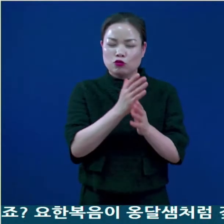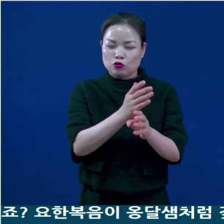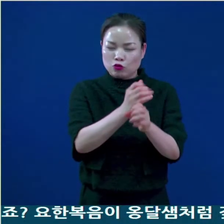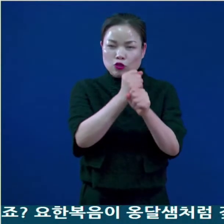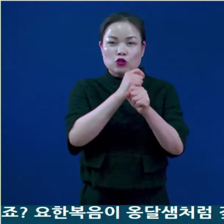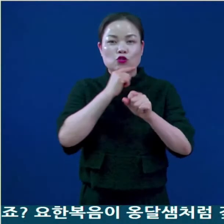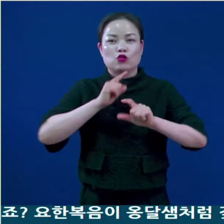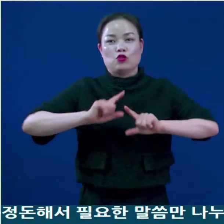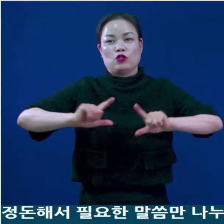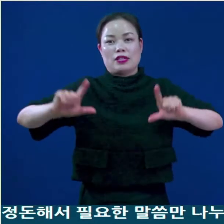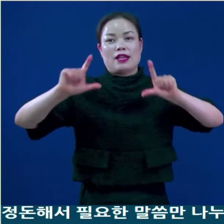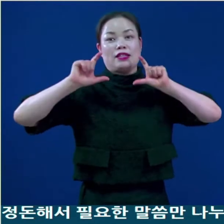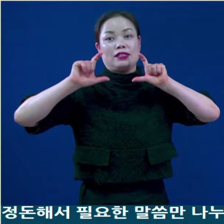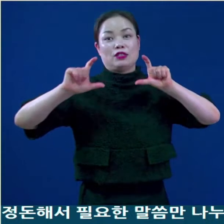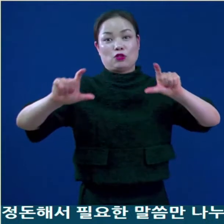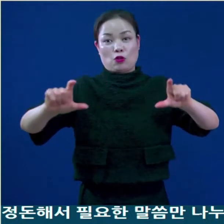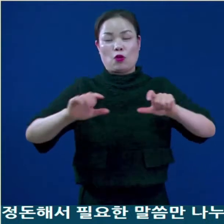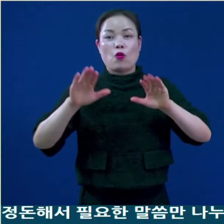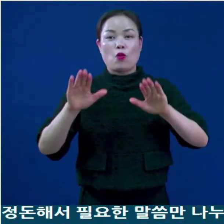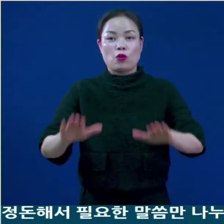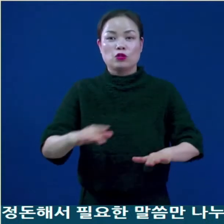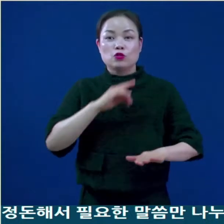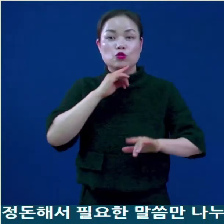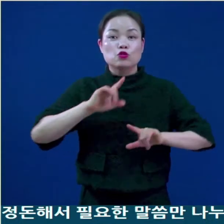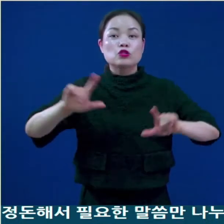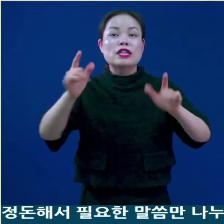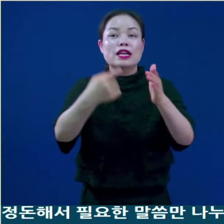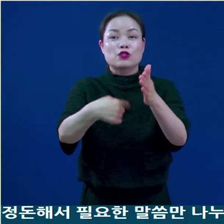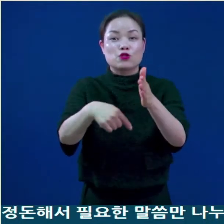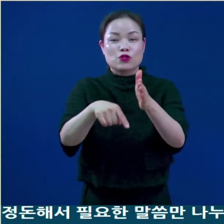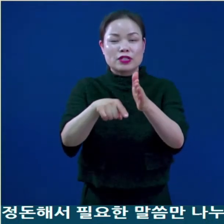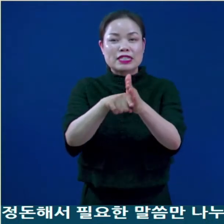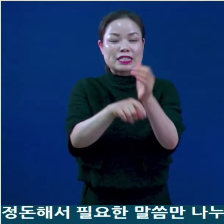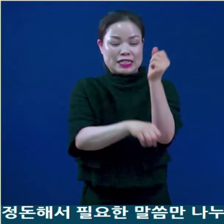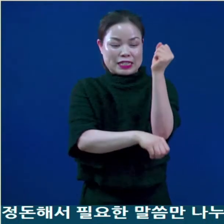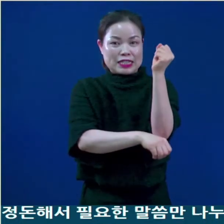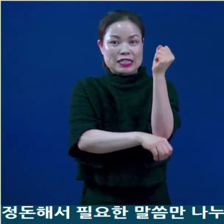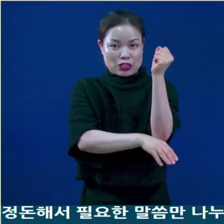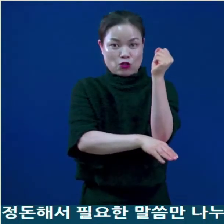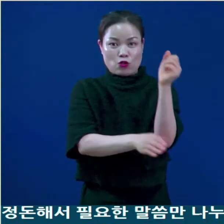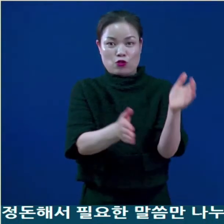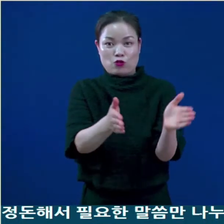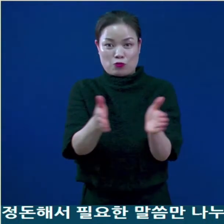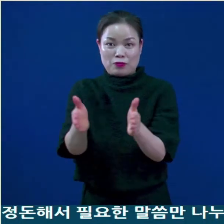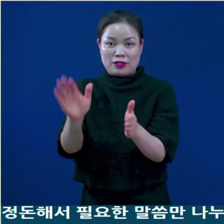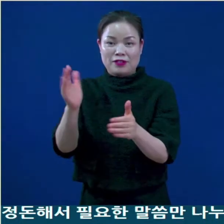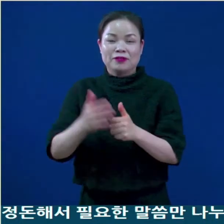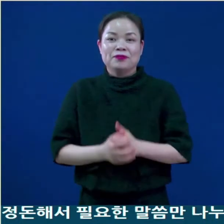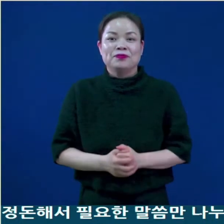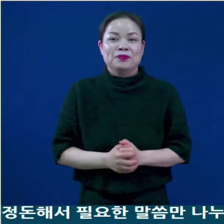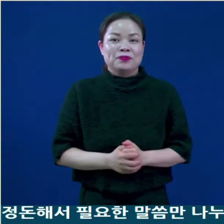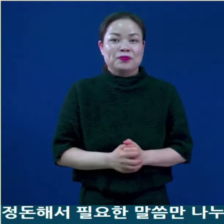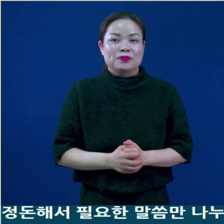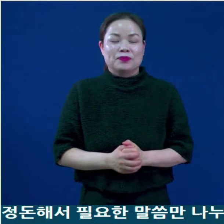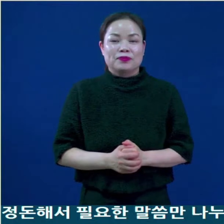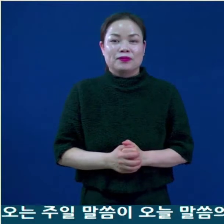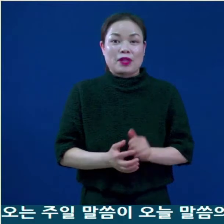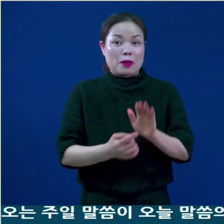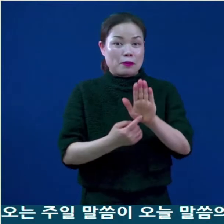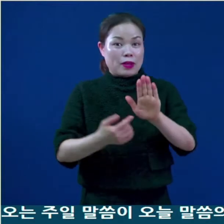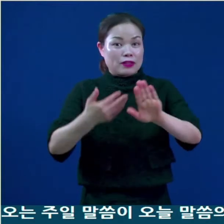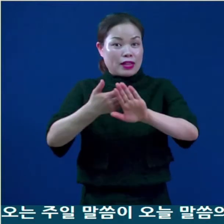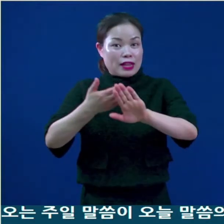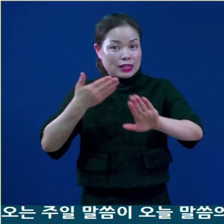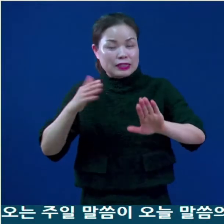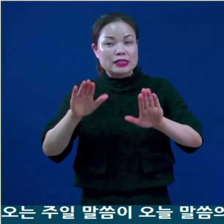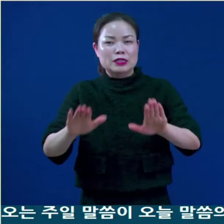주일에 선포가 됩니다. 오늘은 주일을 위해서 기초 다지기로 생각하시면 될 것 같습니다. 따라서 발표된 것과